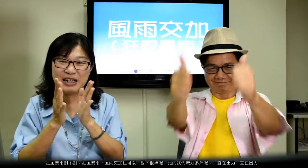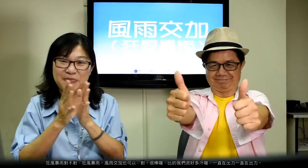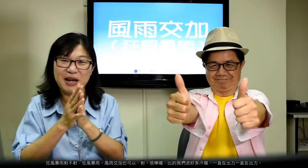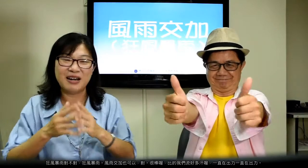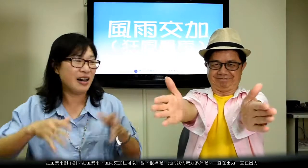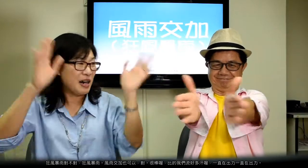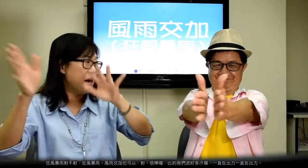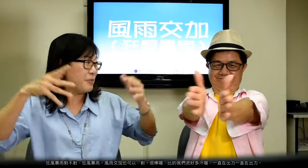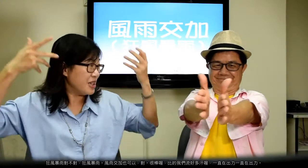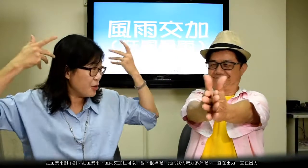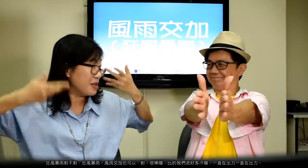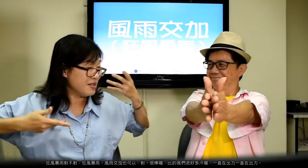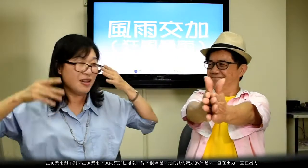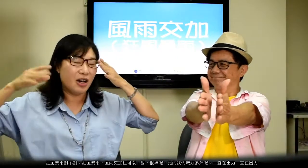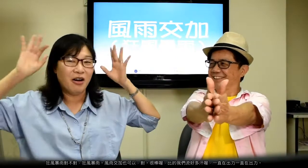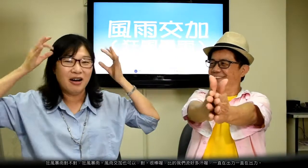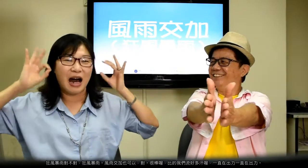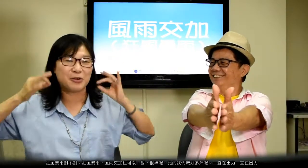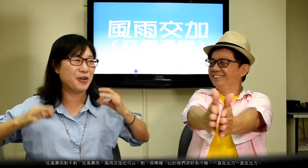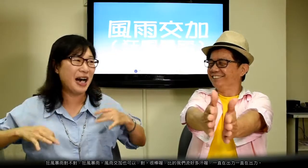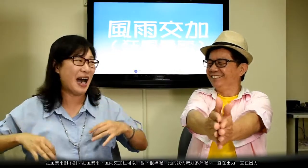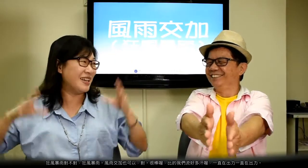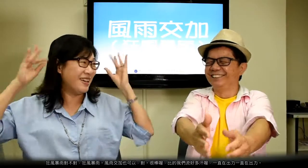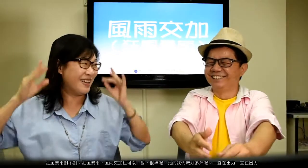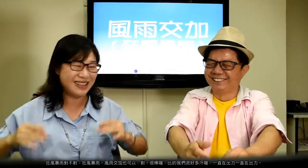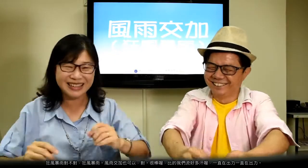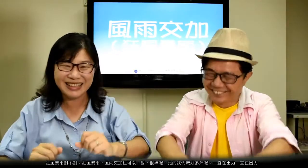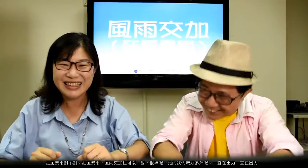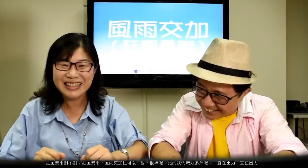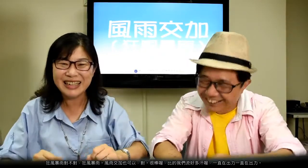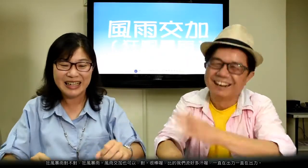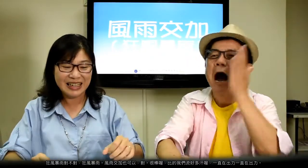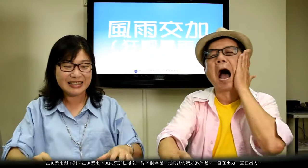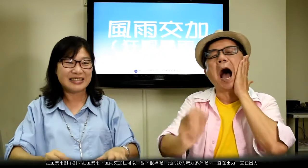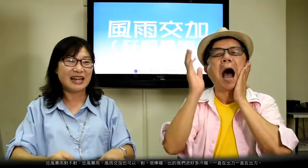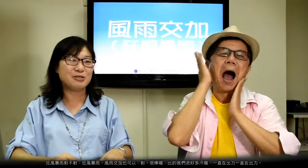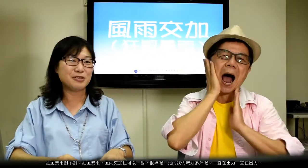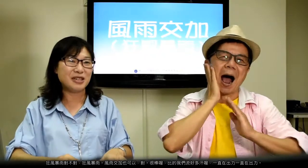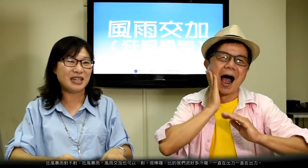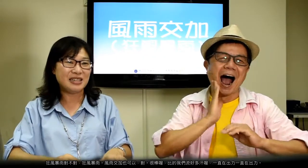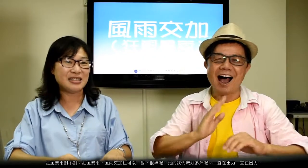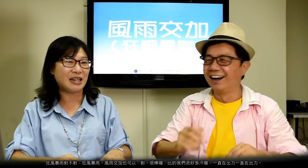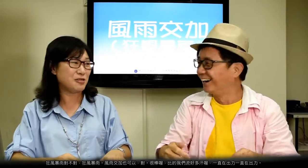很棒啊！比得我们流好多汗哦，一直在出力，一直在出